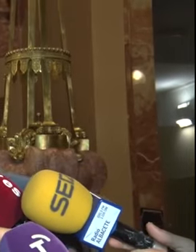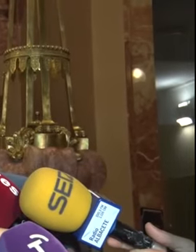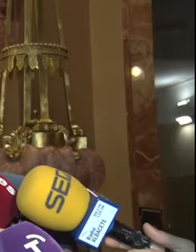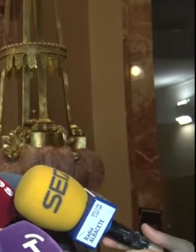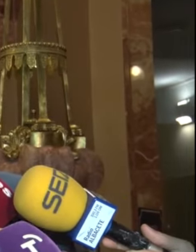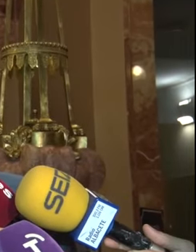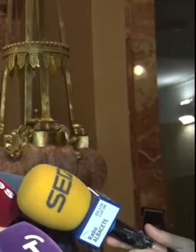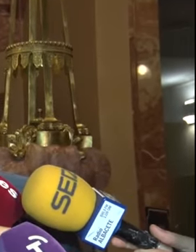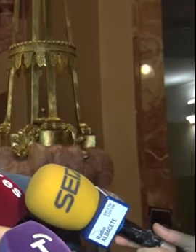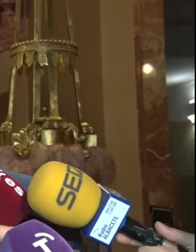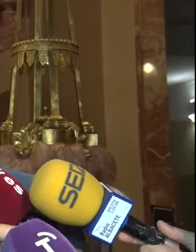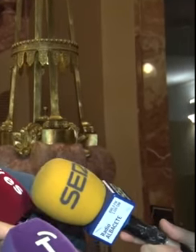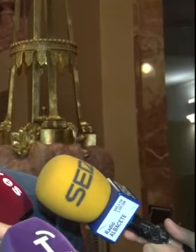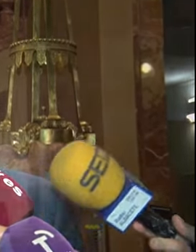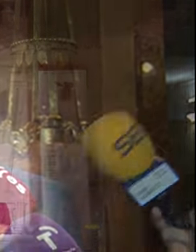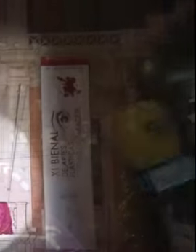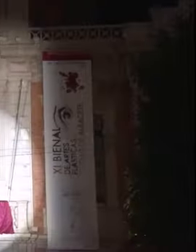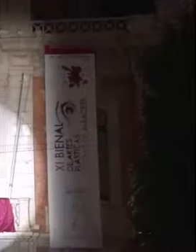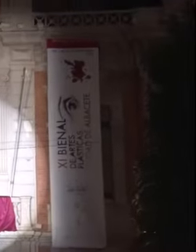del 7 al 17 de septiembre.